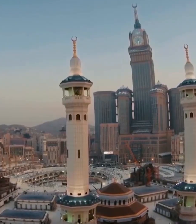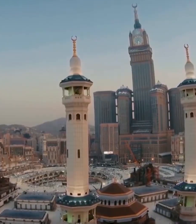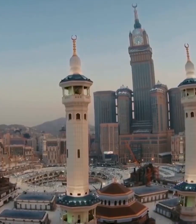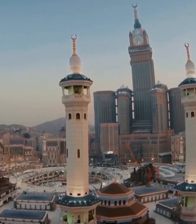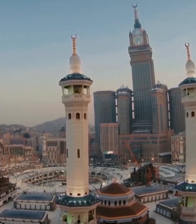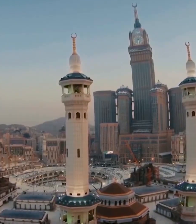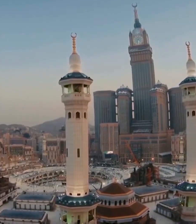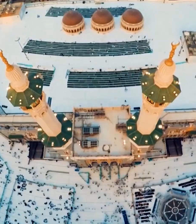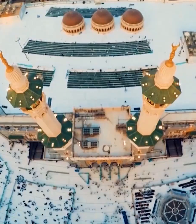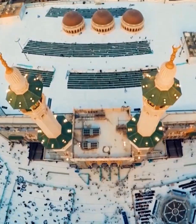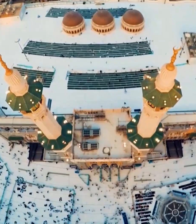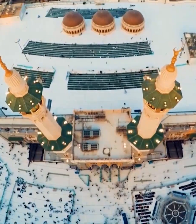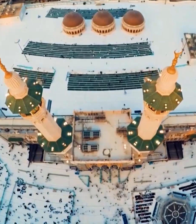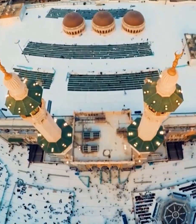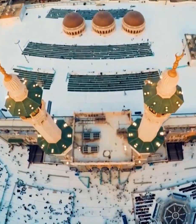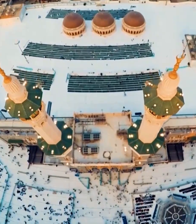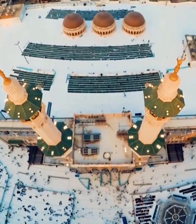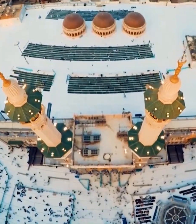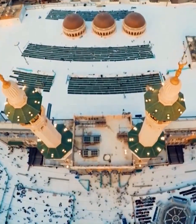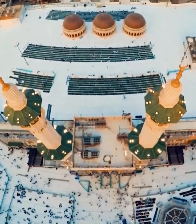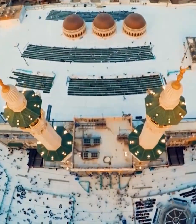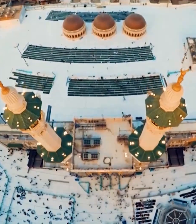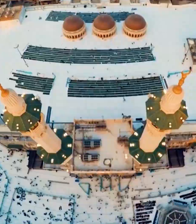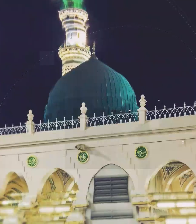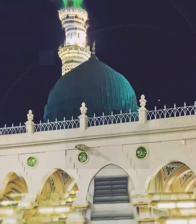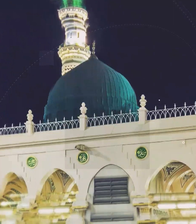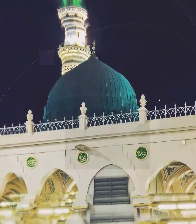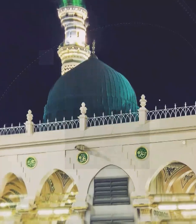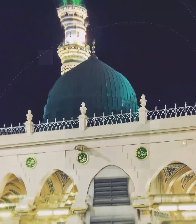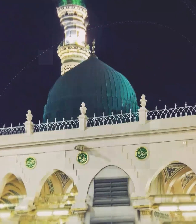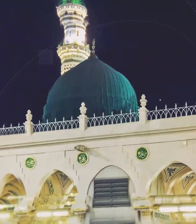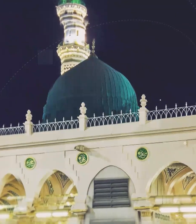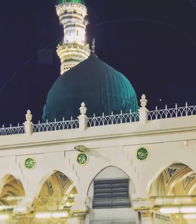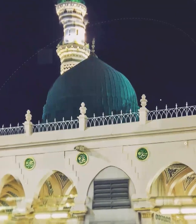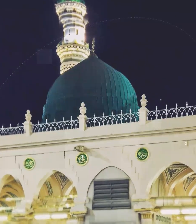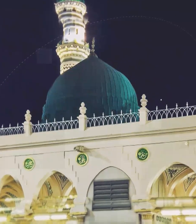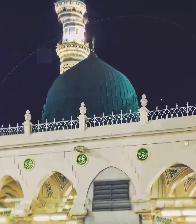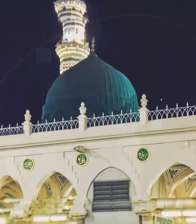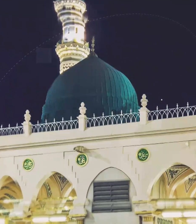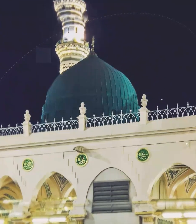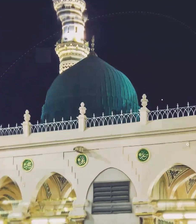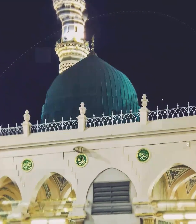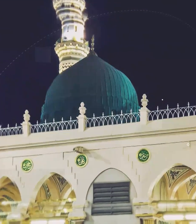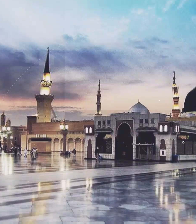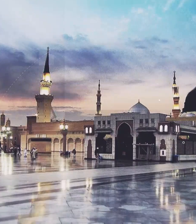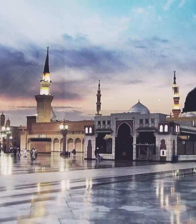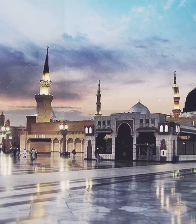الشیطان الرجیم بسم اللہ الرحمن الرحیم السلام علیکہ یا رسول اللہ وعلا